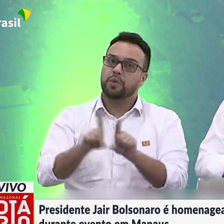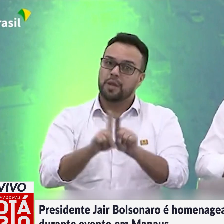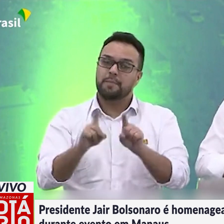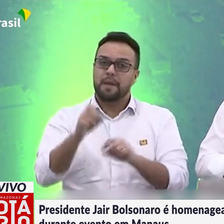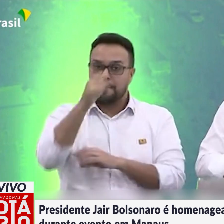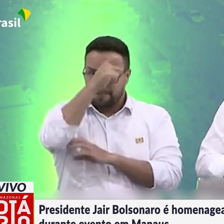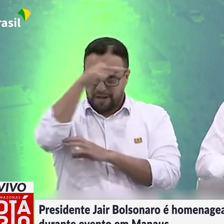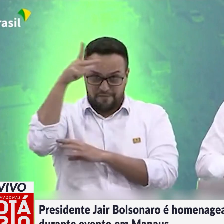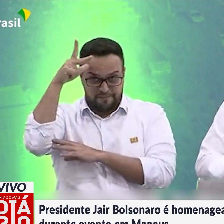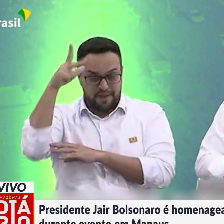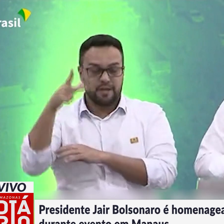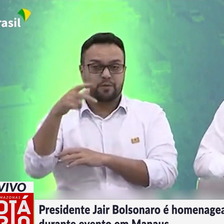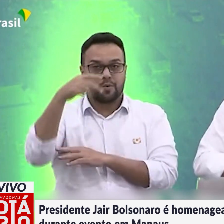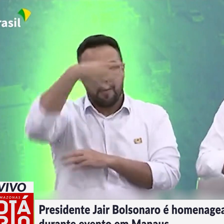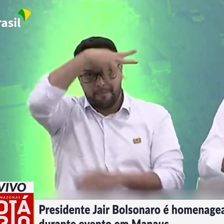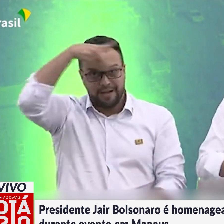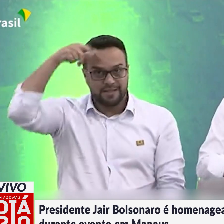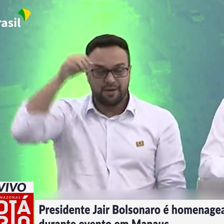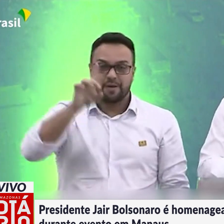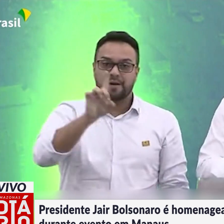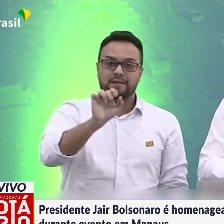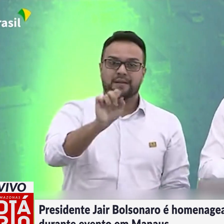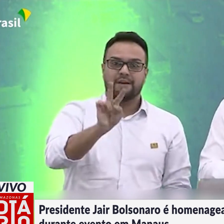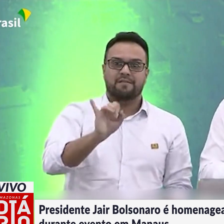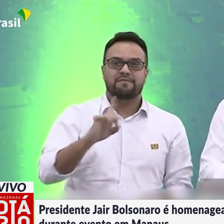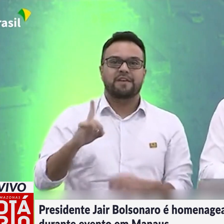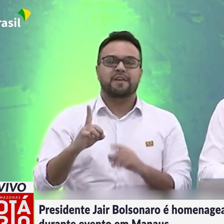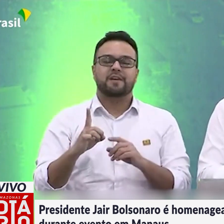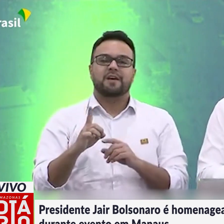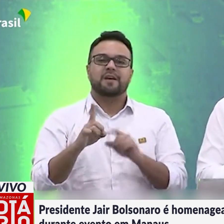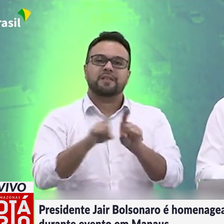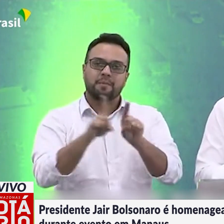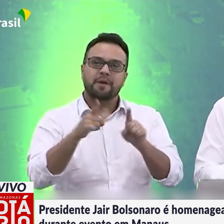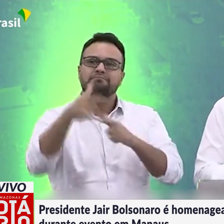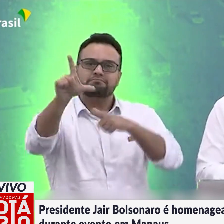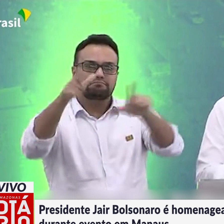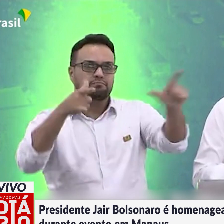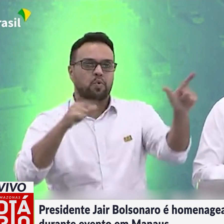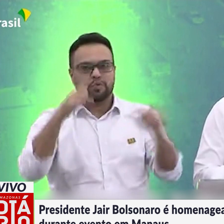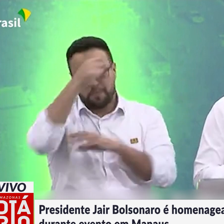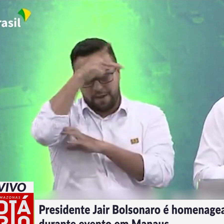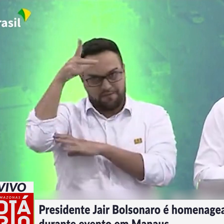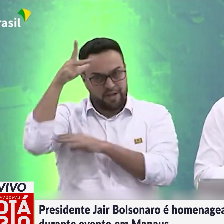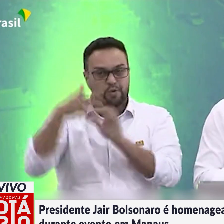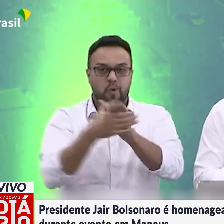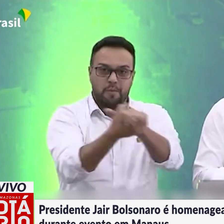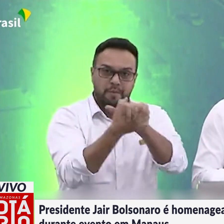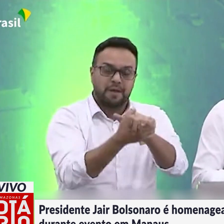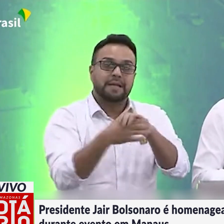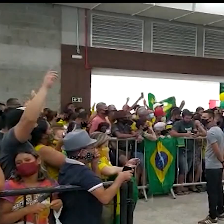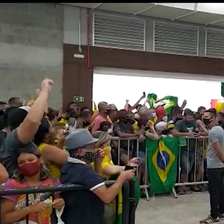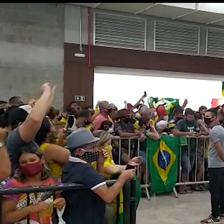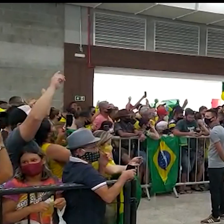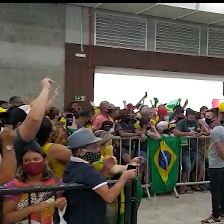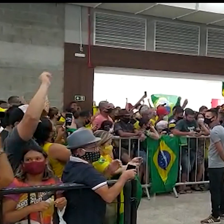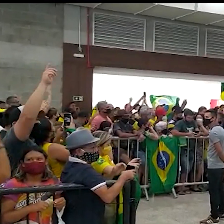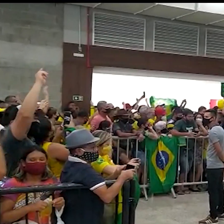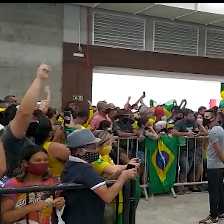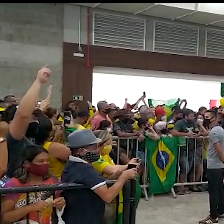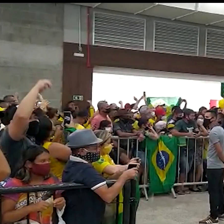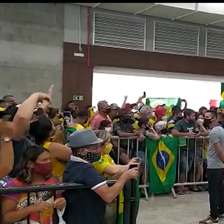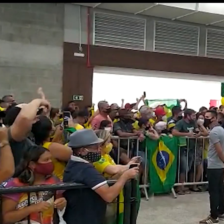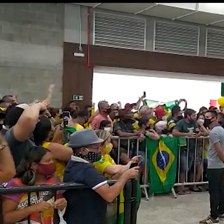no olho do furacão, por diversos atos questionáveis do líder estadual no combate à pandemia no estado.